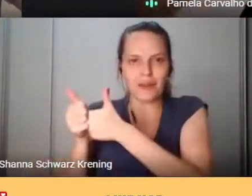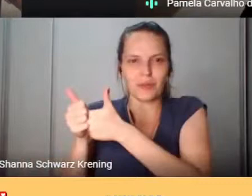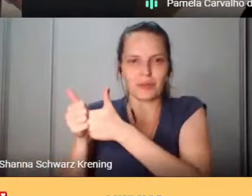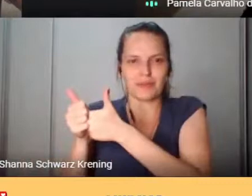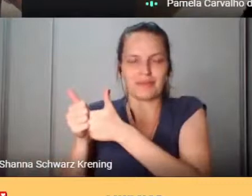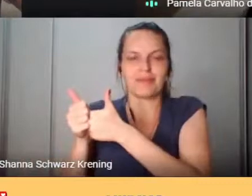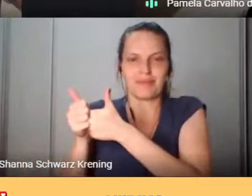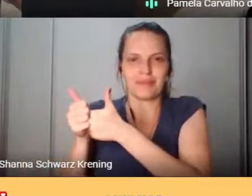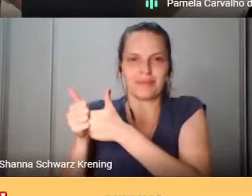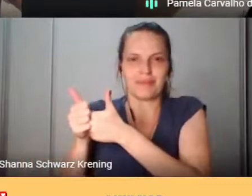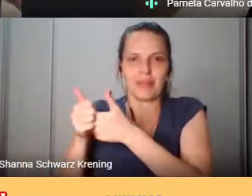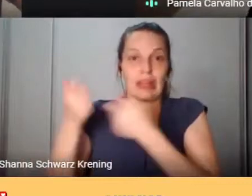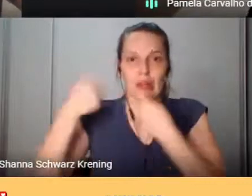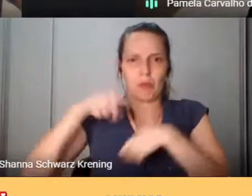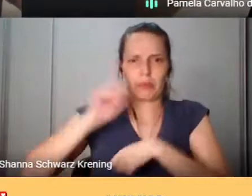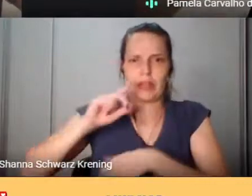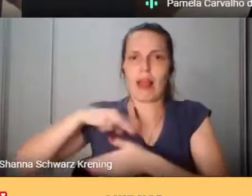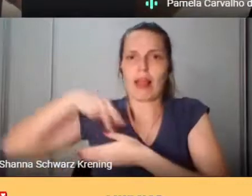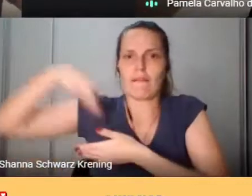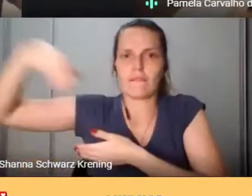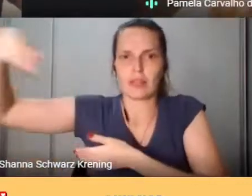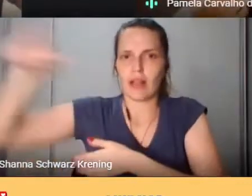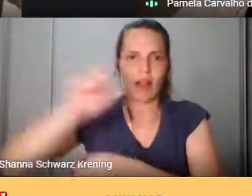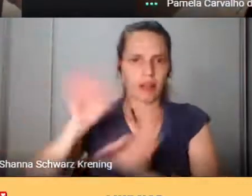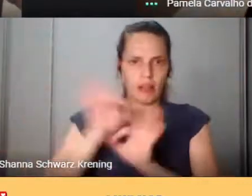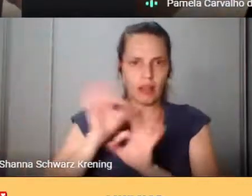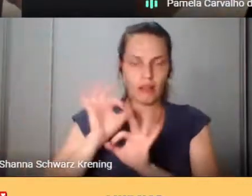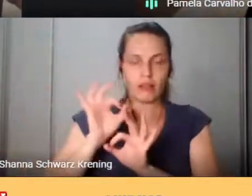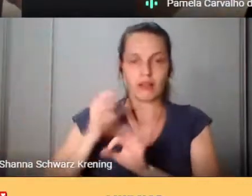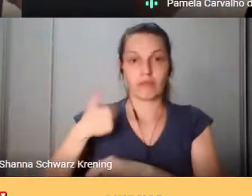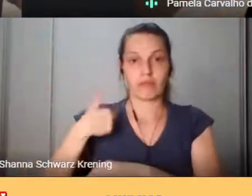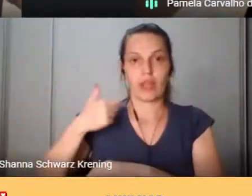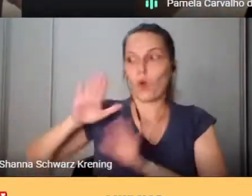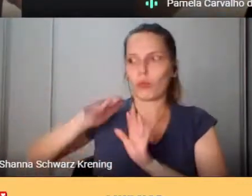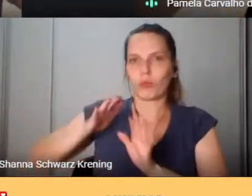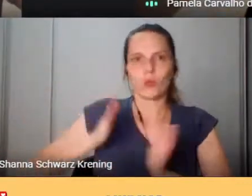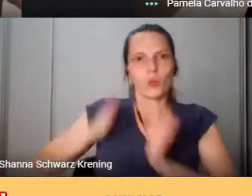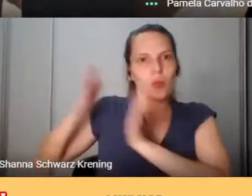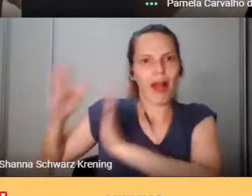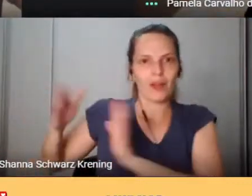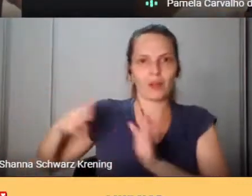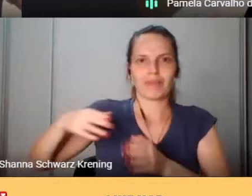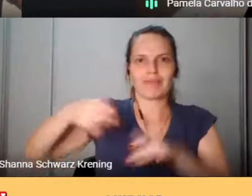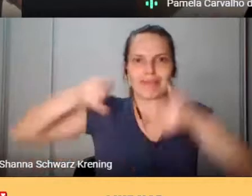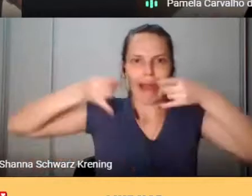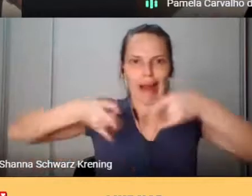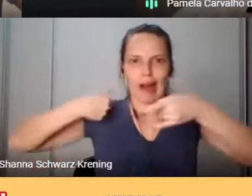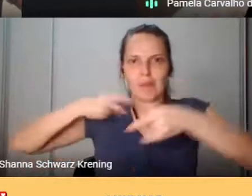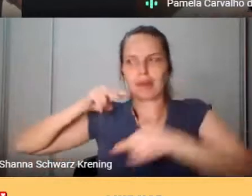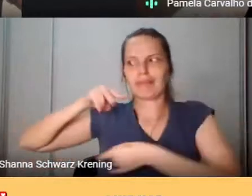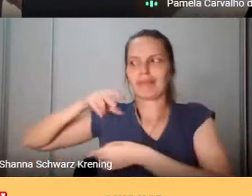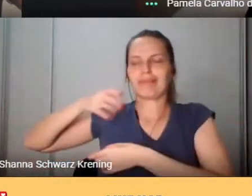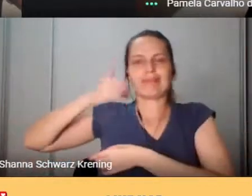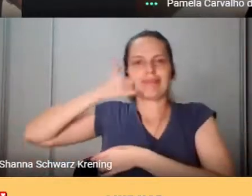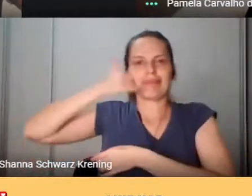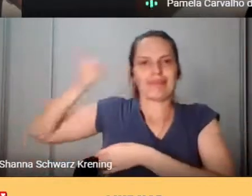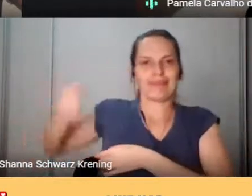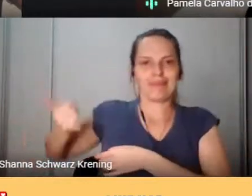para ir buscar, quando eu acordo, facilite que eu fique uma hora ou mais tempo